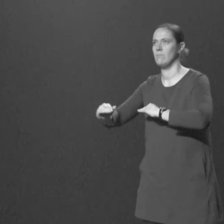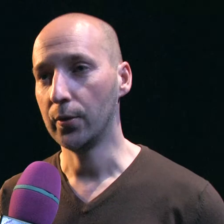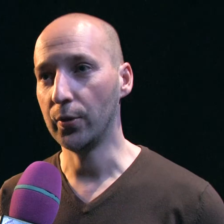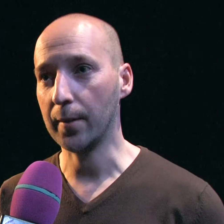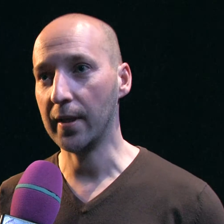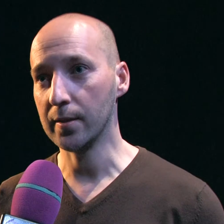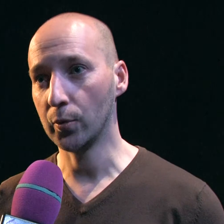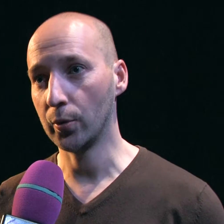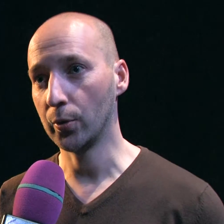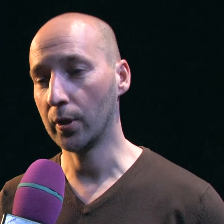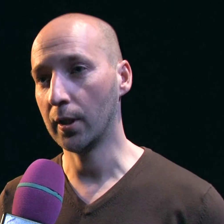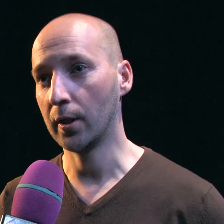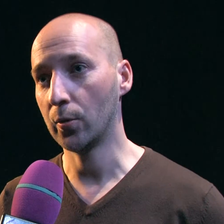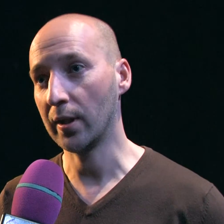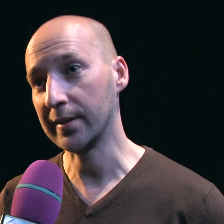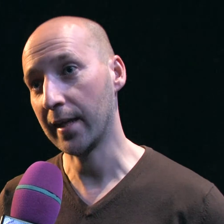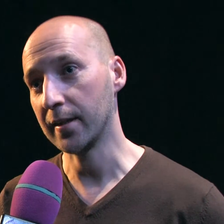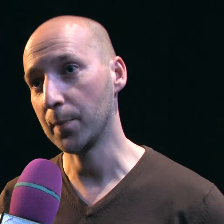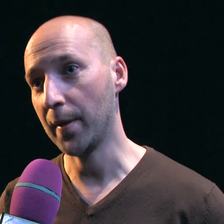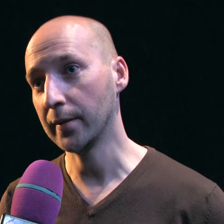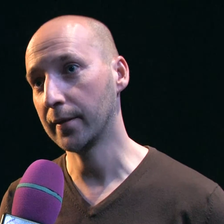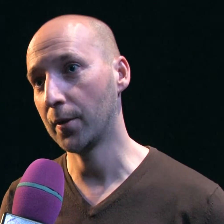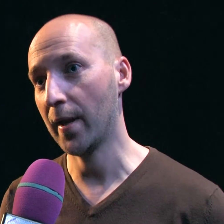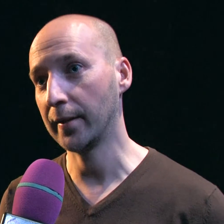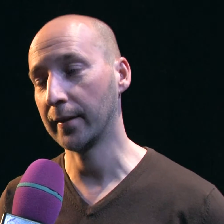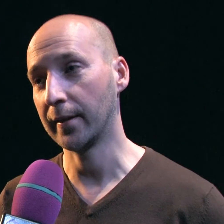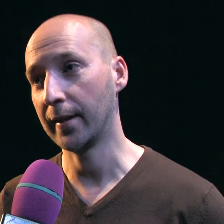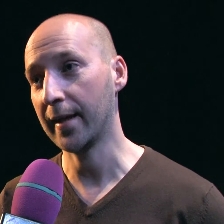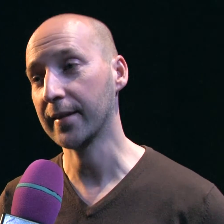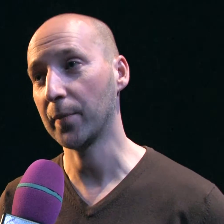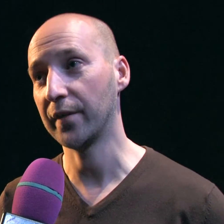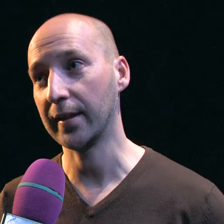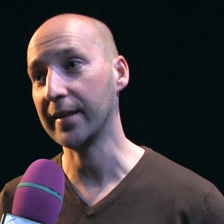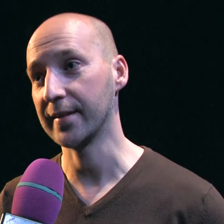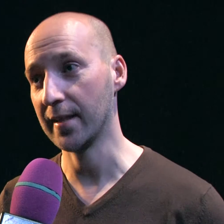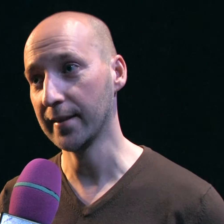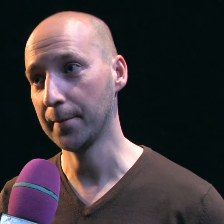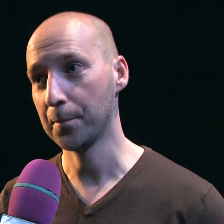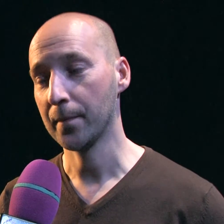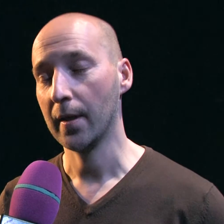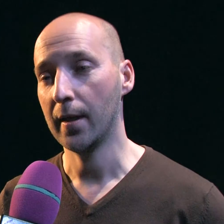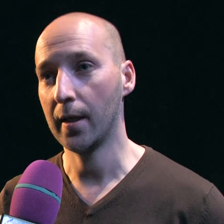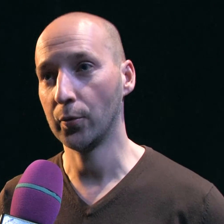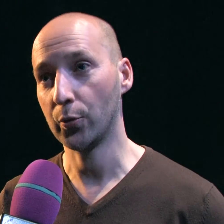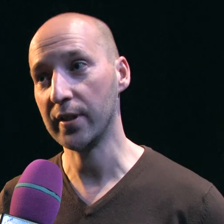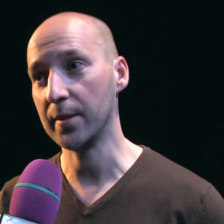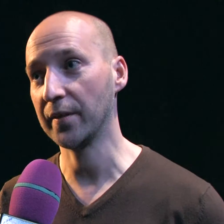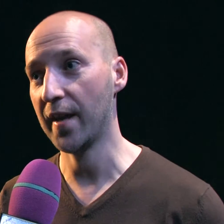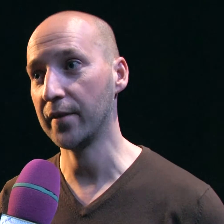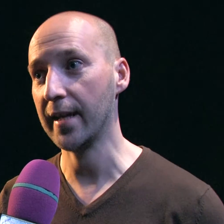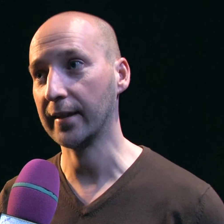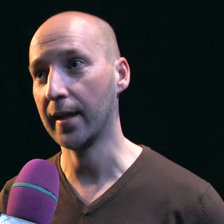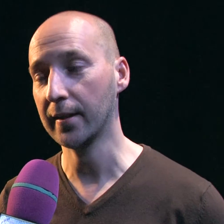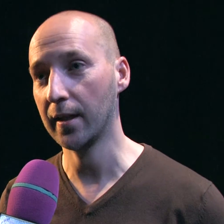mee. Nu, ik heb deze monoloog ook al eens een keertje gespeeld, terwijl dat er een ex-kampgevangene in de zaal zat. Ondertussen is die